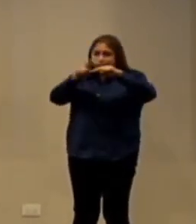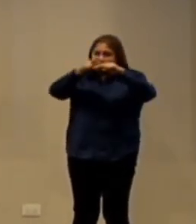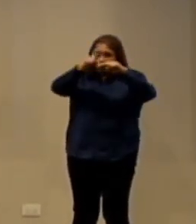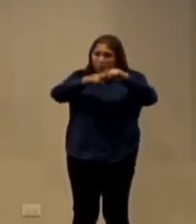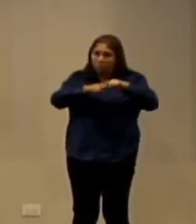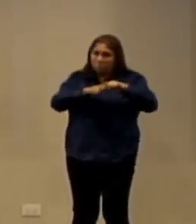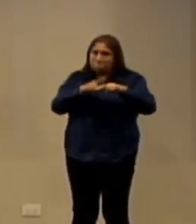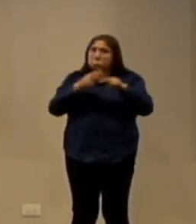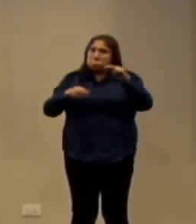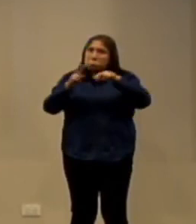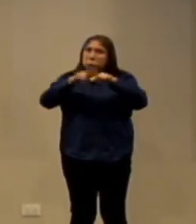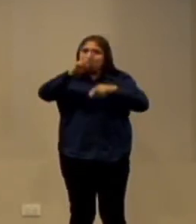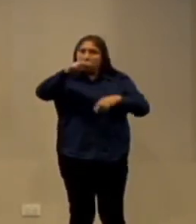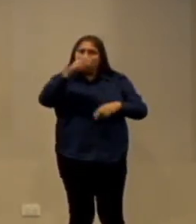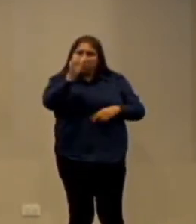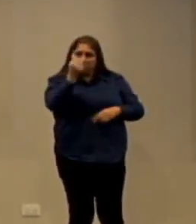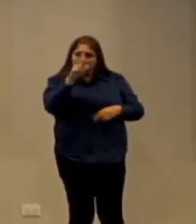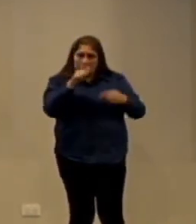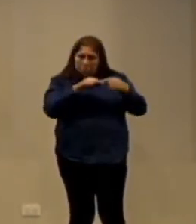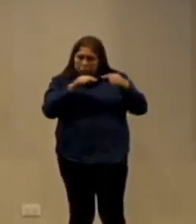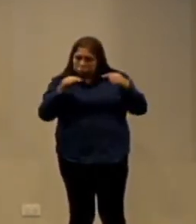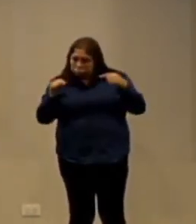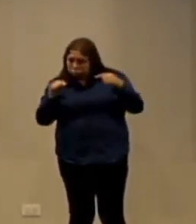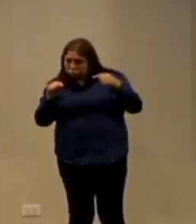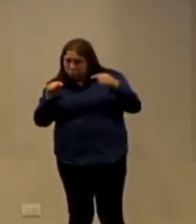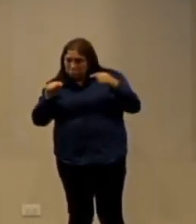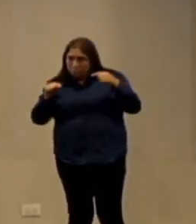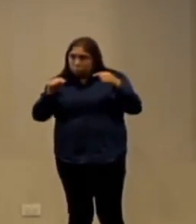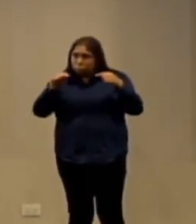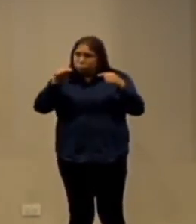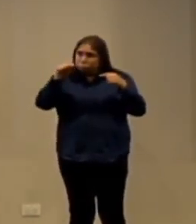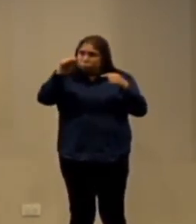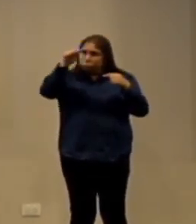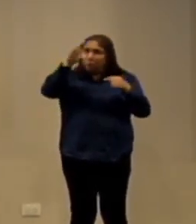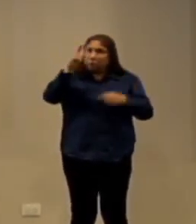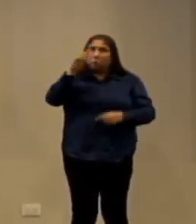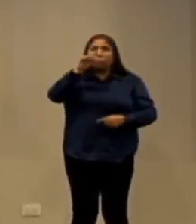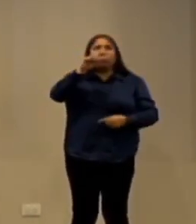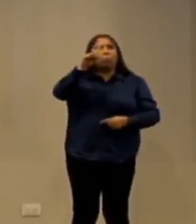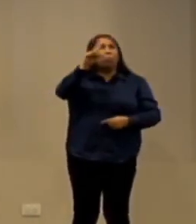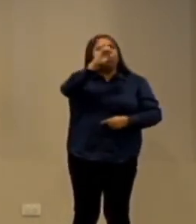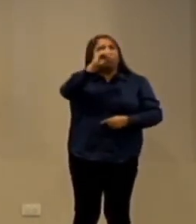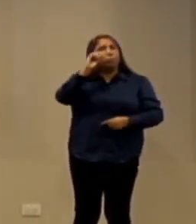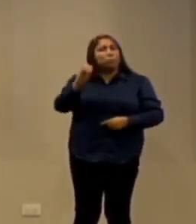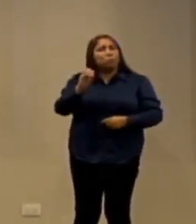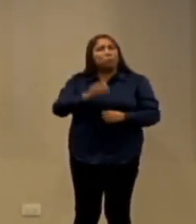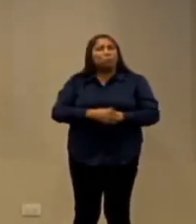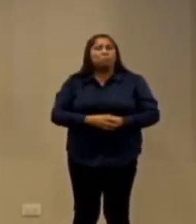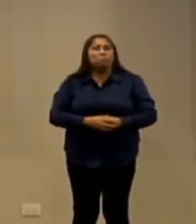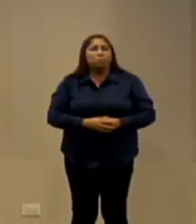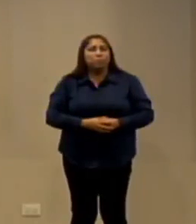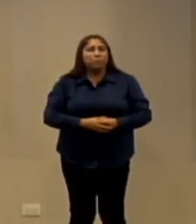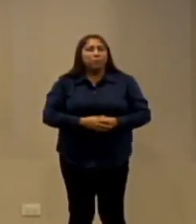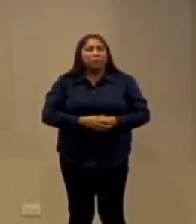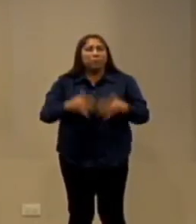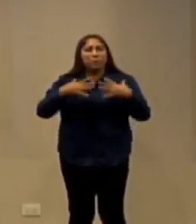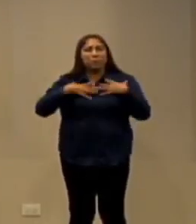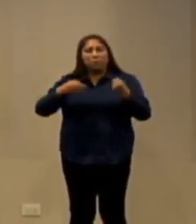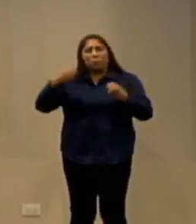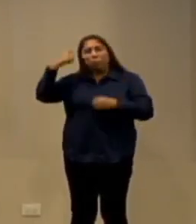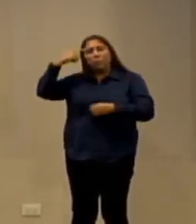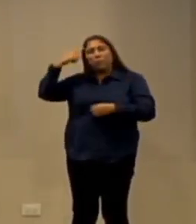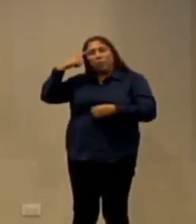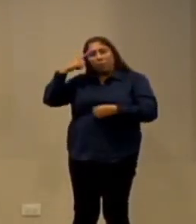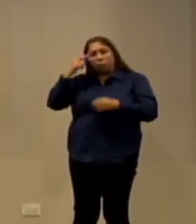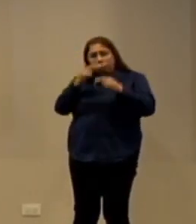hay un incremento del 2013 al 2018 de 6.1% y en salud mental un incremento